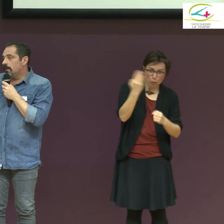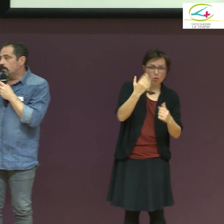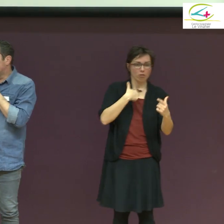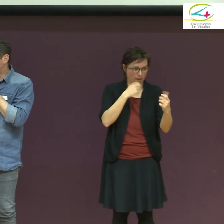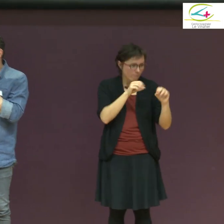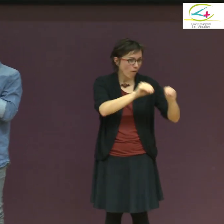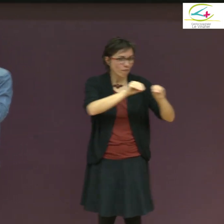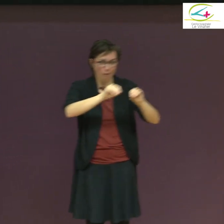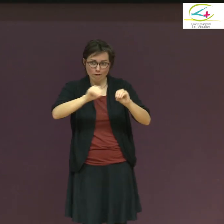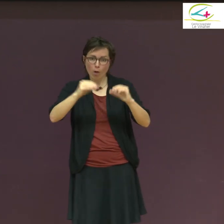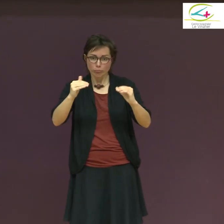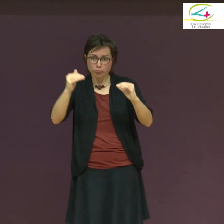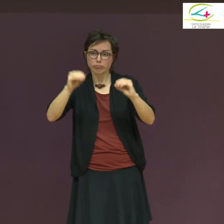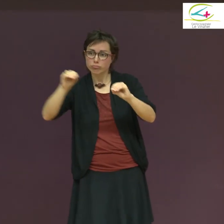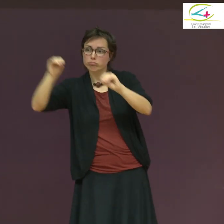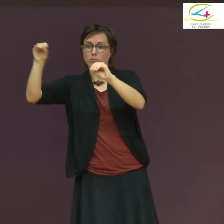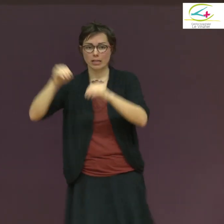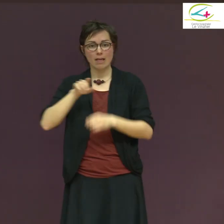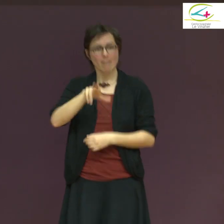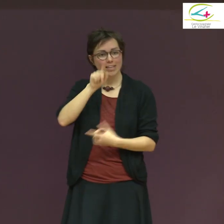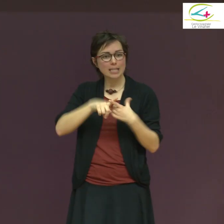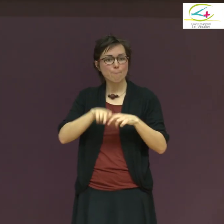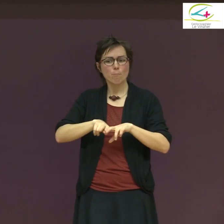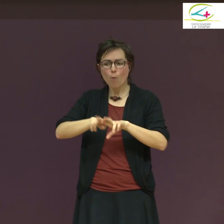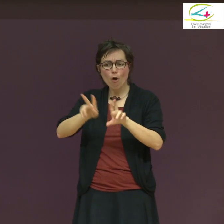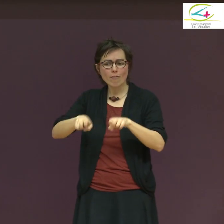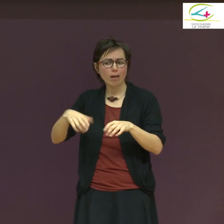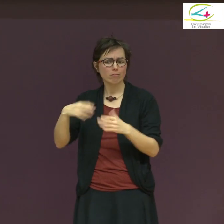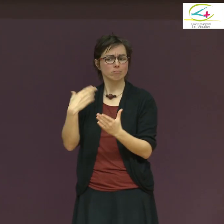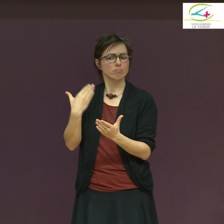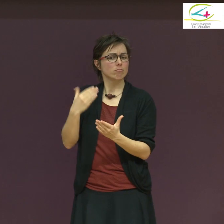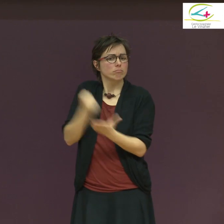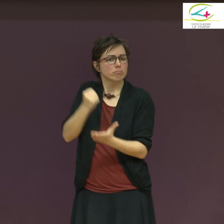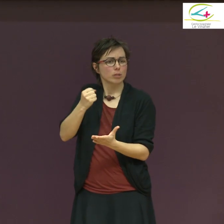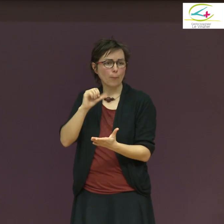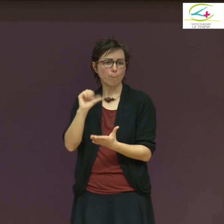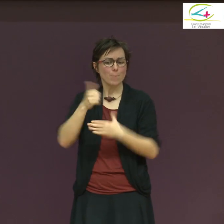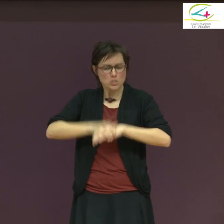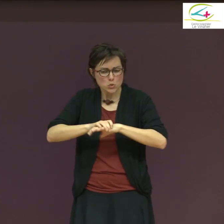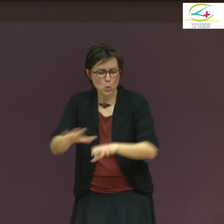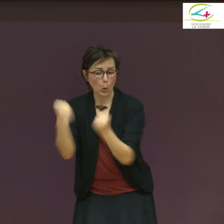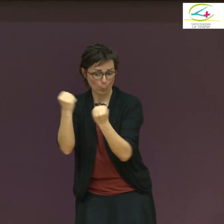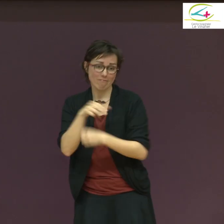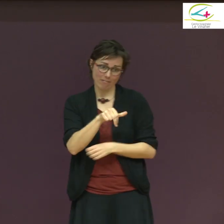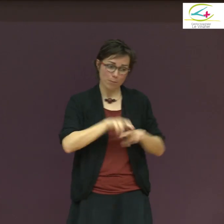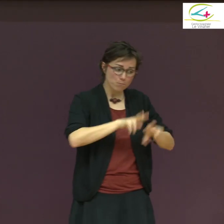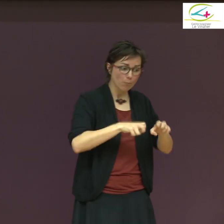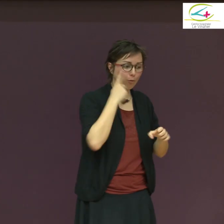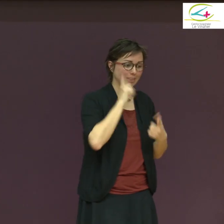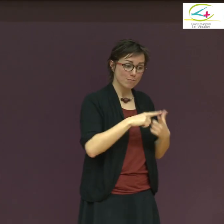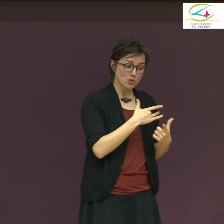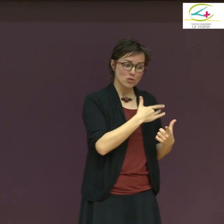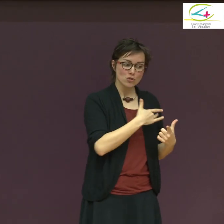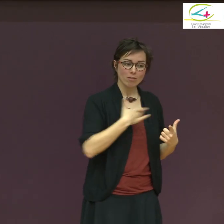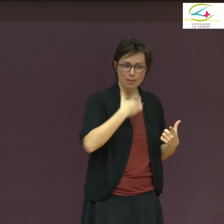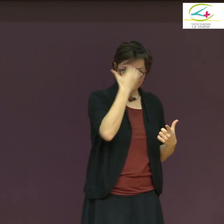Tu parlais de... On va parler d'un brevet de premier secours, hein, comme le brevet de premier secours psychique, enfin, en santé mentale. Il va y avoir un